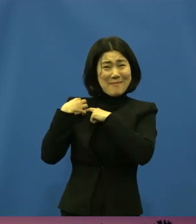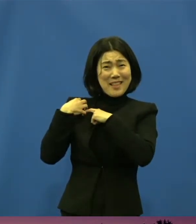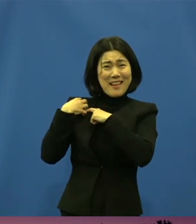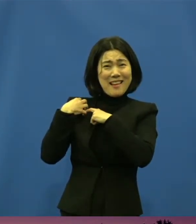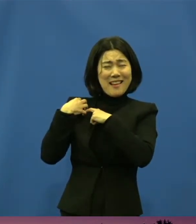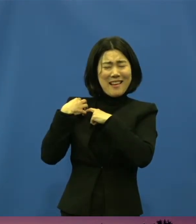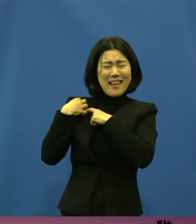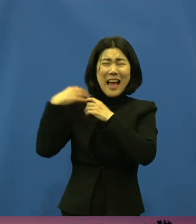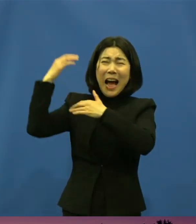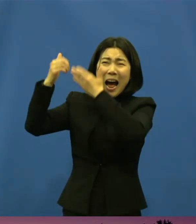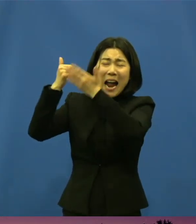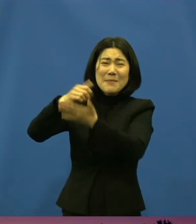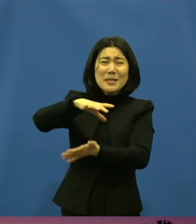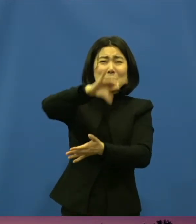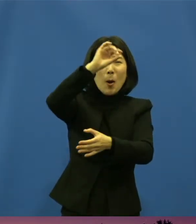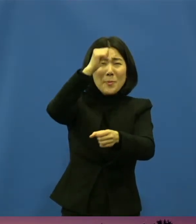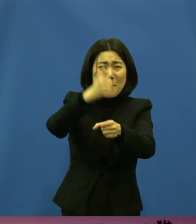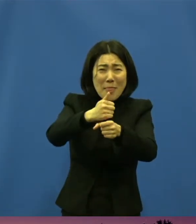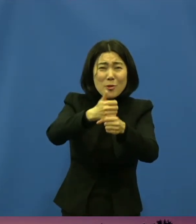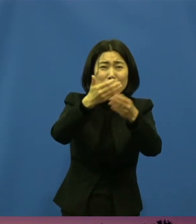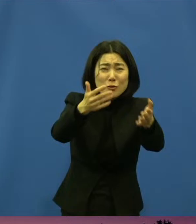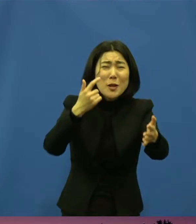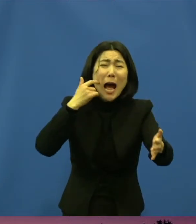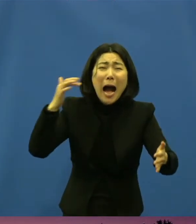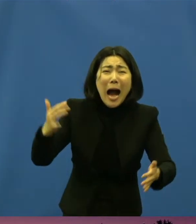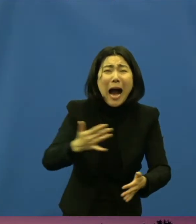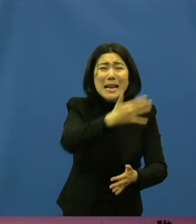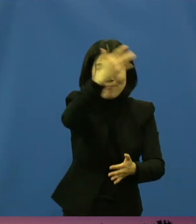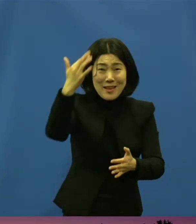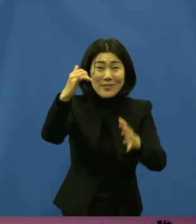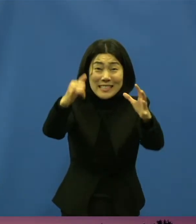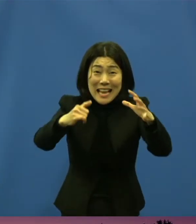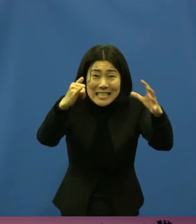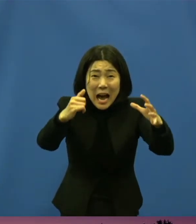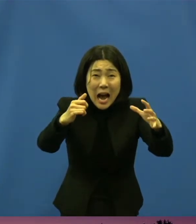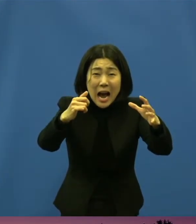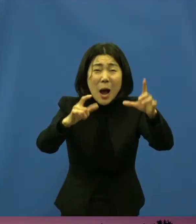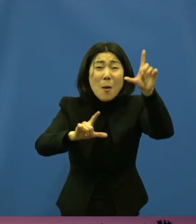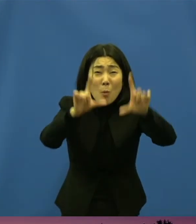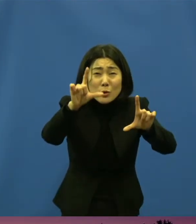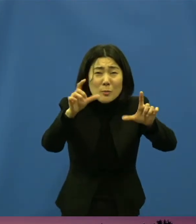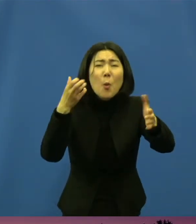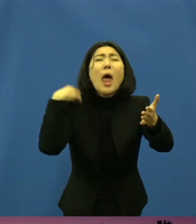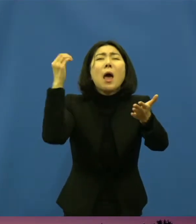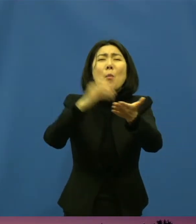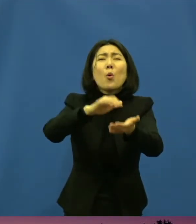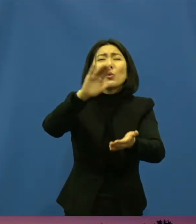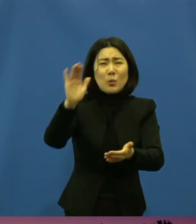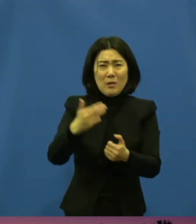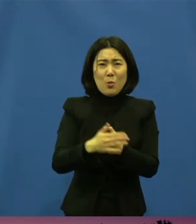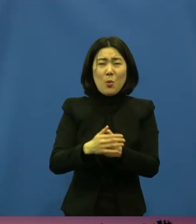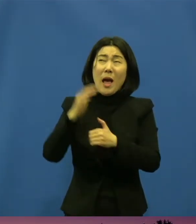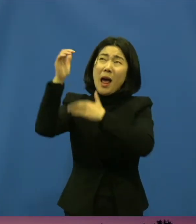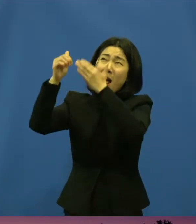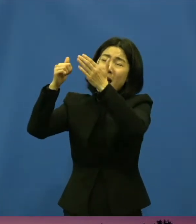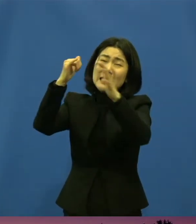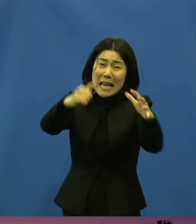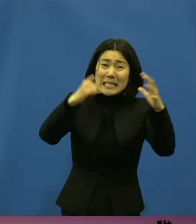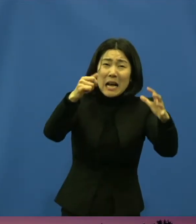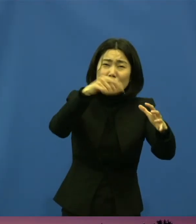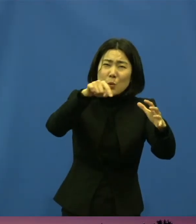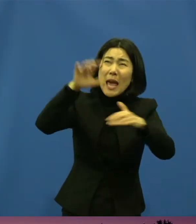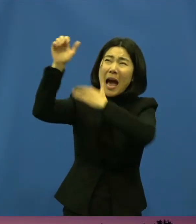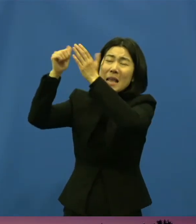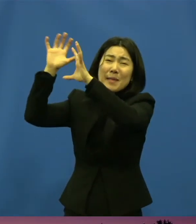그 모델이 무엇인지를 가르쳐 주어서 세상 속에 하나님의 나라가 임하는 일에 쓰임받는